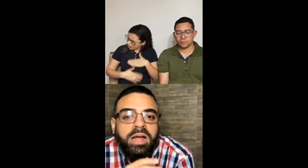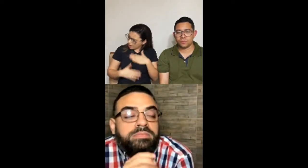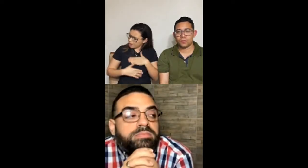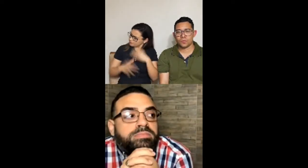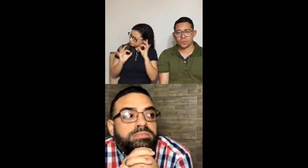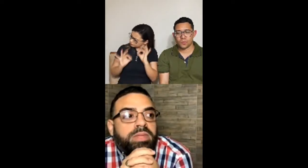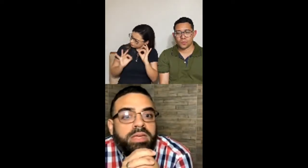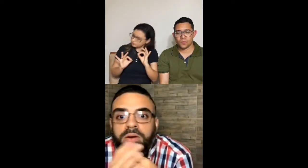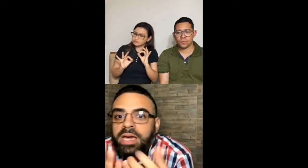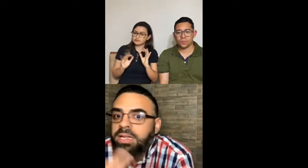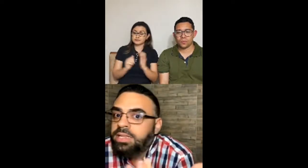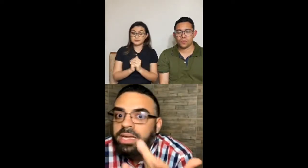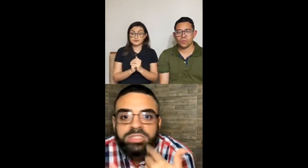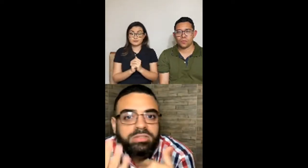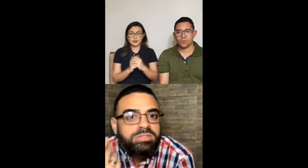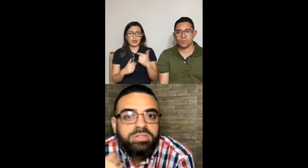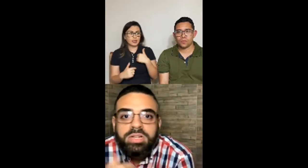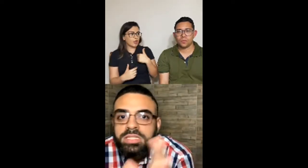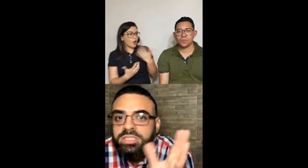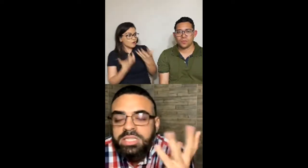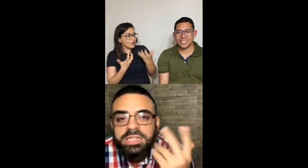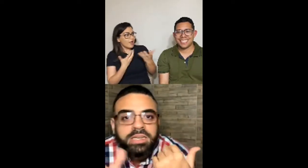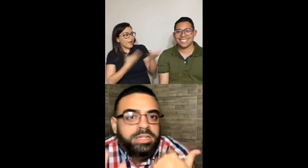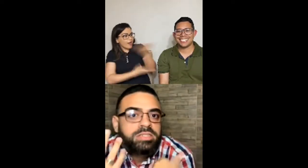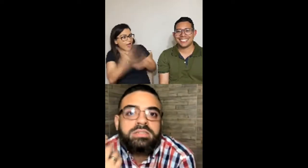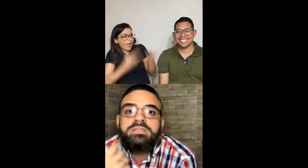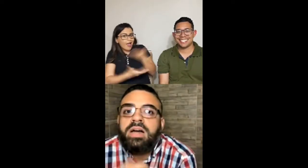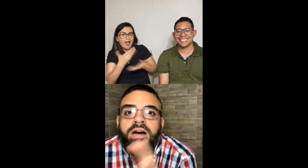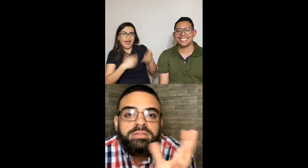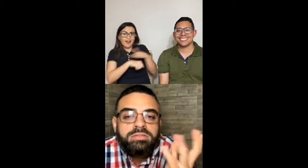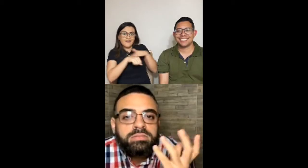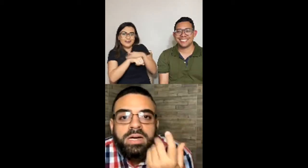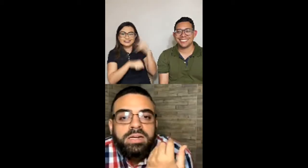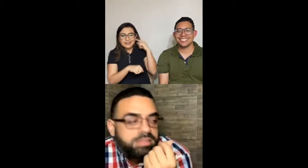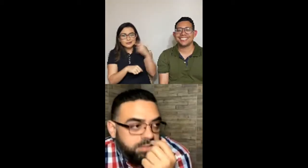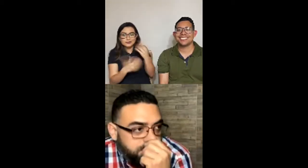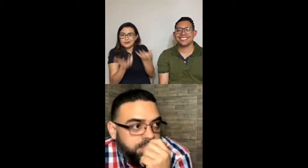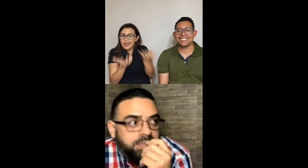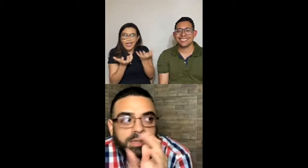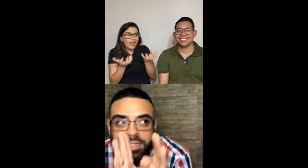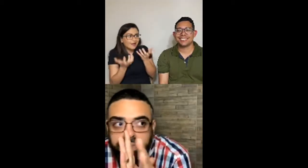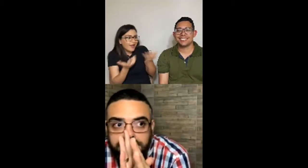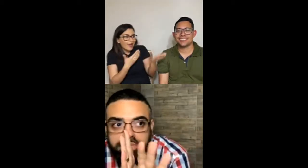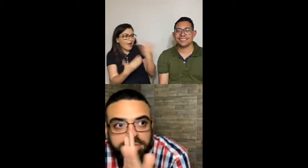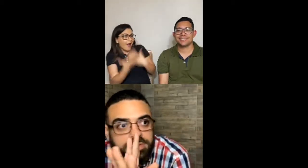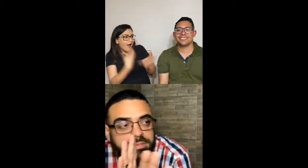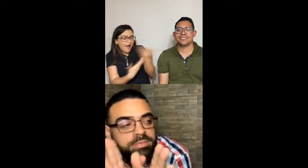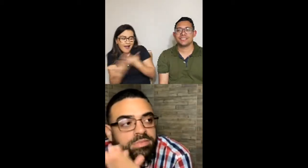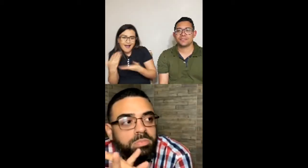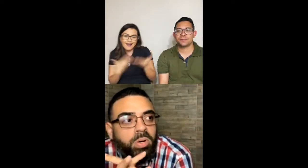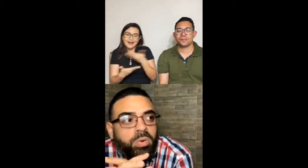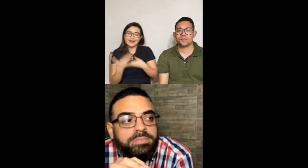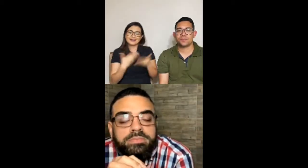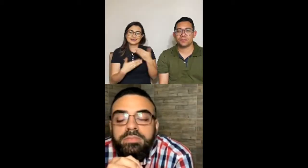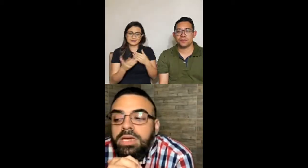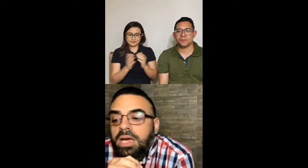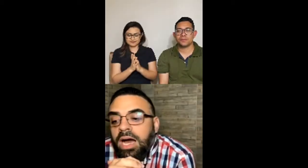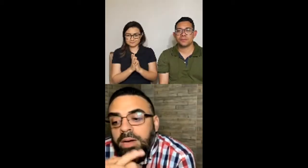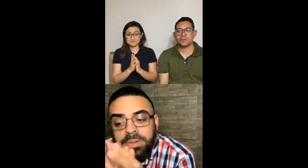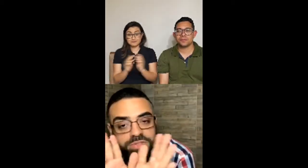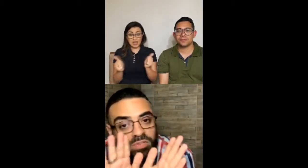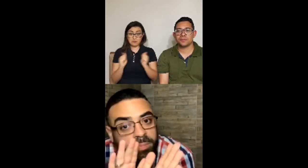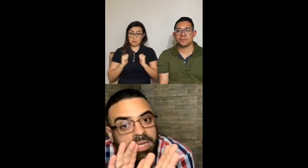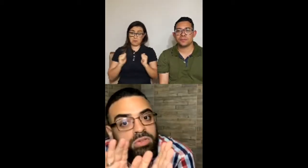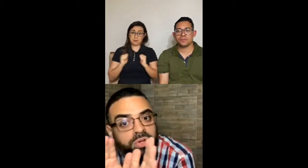é missionário, você acabou de chegar, fique calmo, fique tranquilo, para lá. E eu querendo interagir com a Surdolândia já da igreja e tal, e